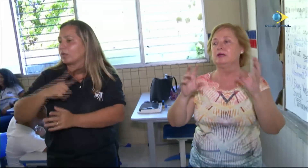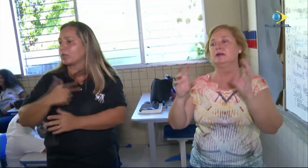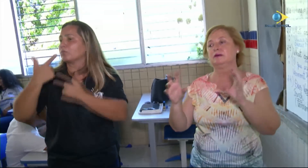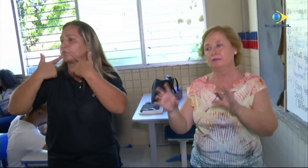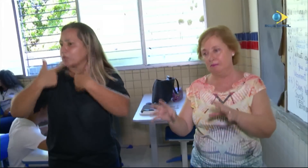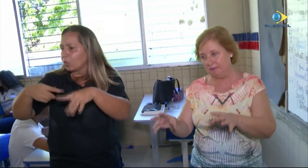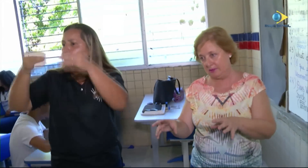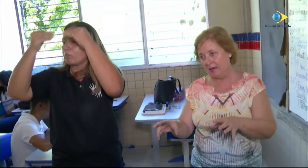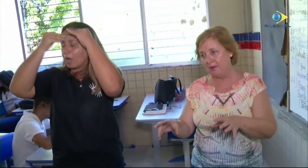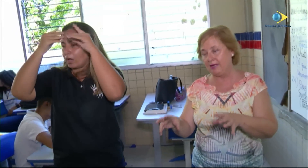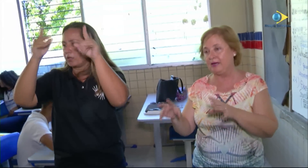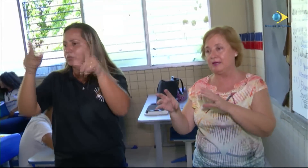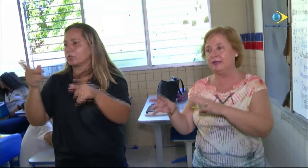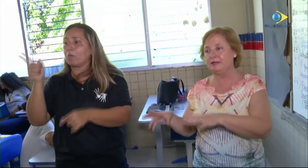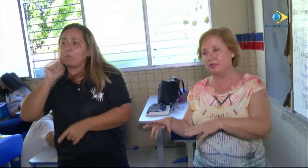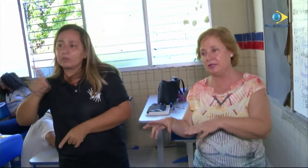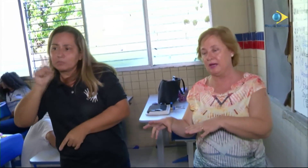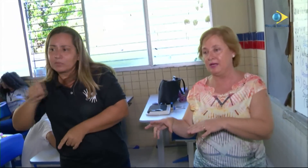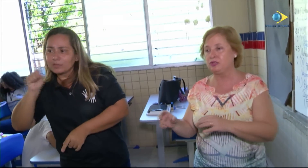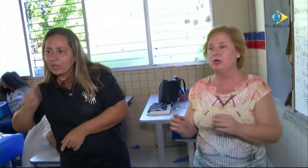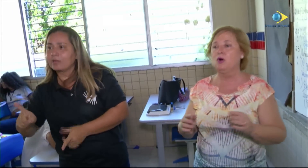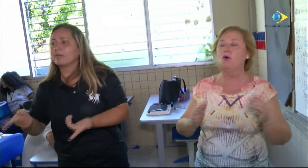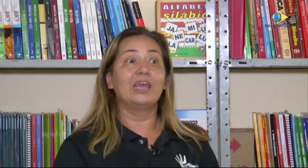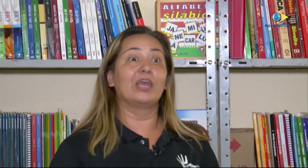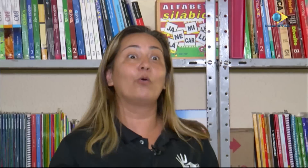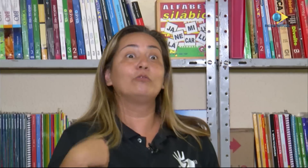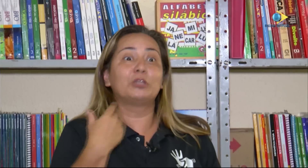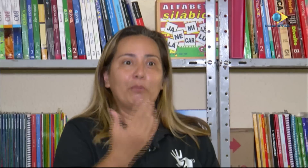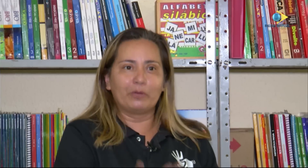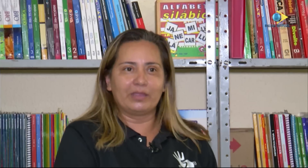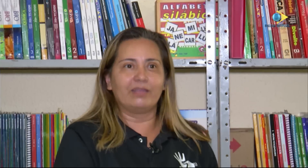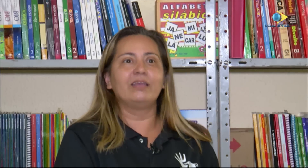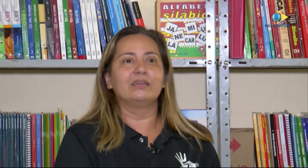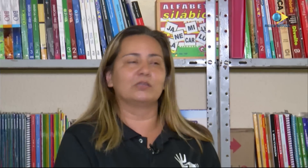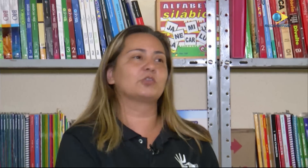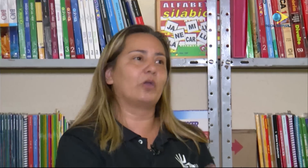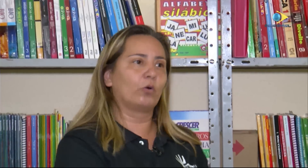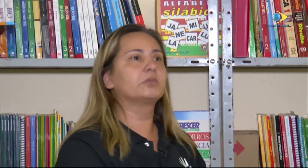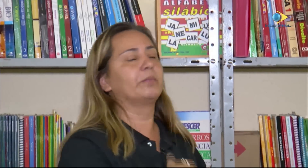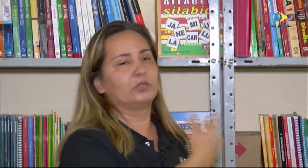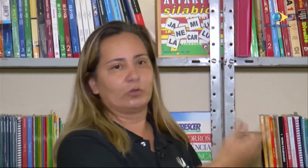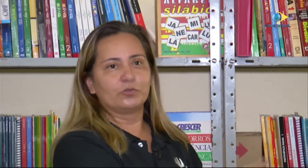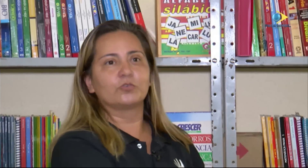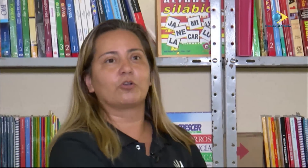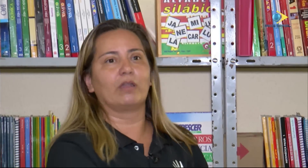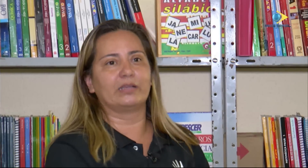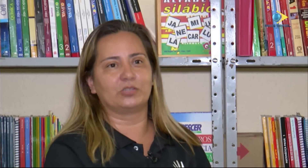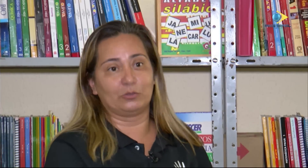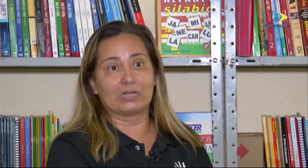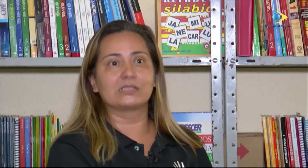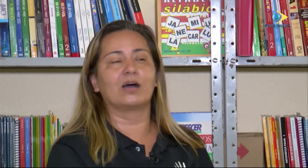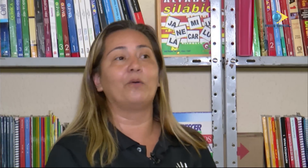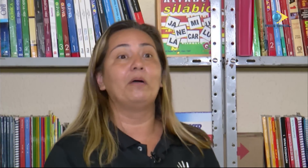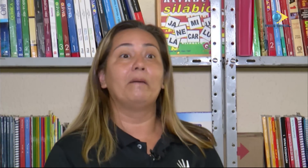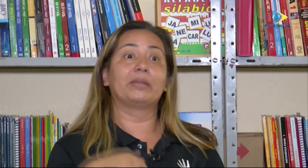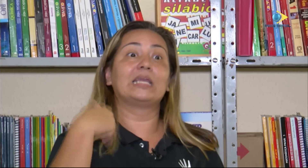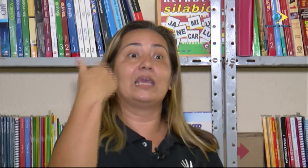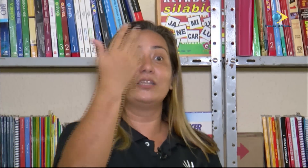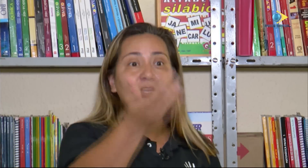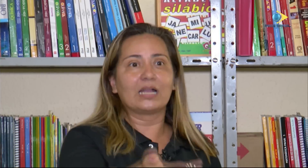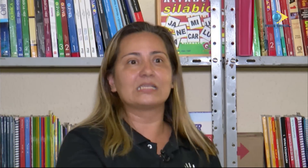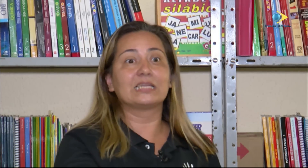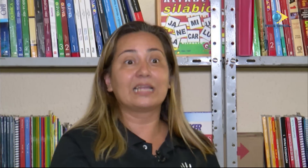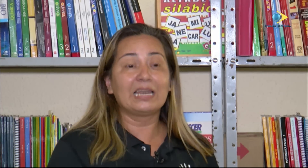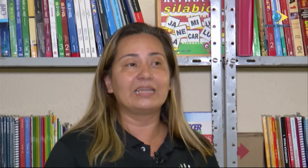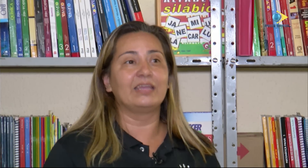mim, eu acho que não tem presente melhor. Saber que eu contribuí, não só eu, como também todos os colegas da educação, para